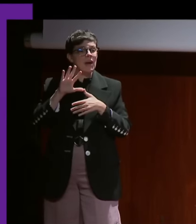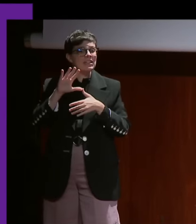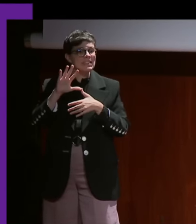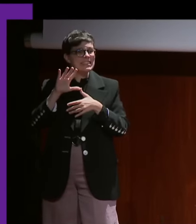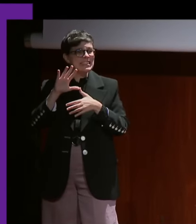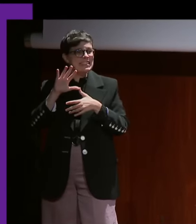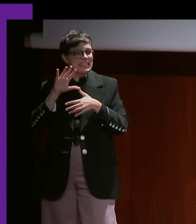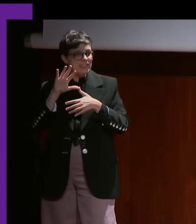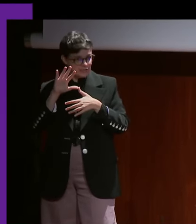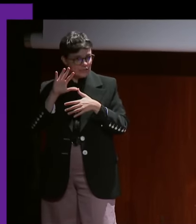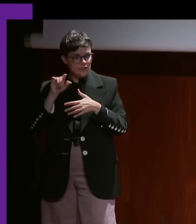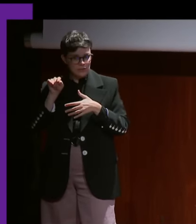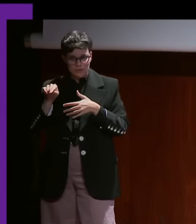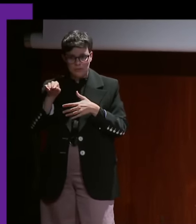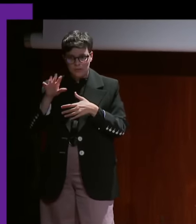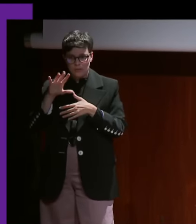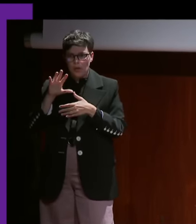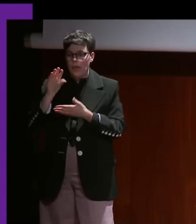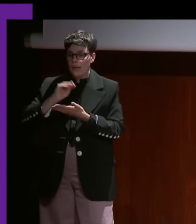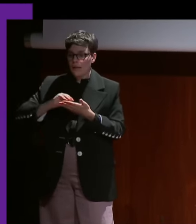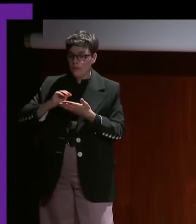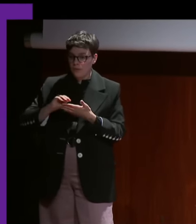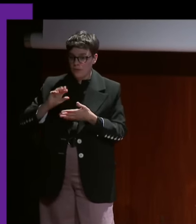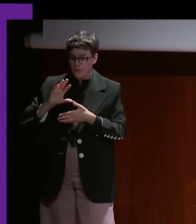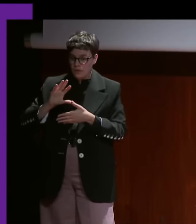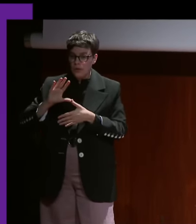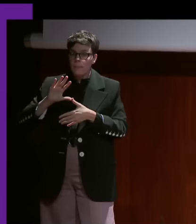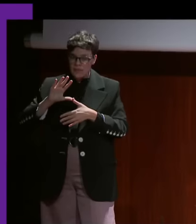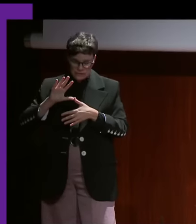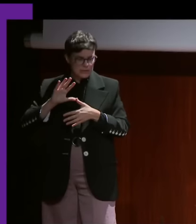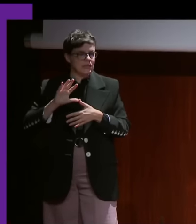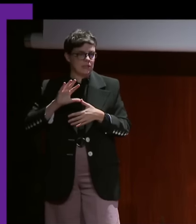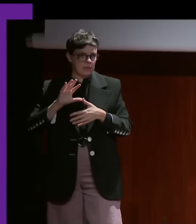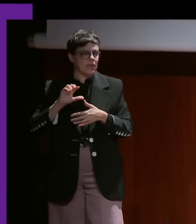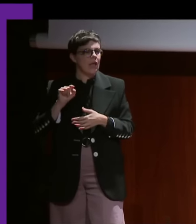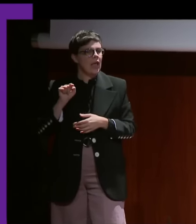Et qui vient de Martinique.